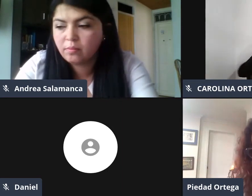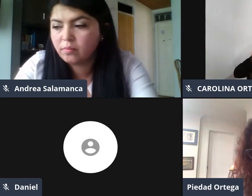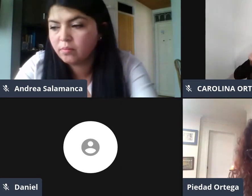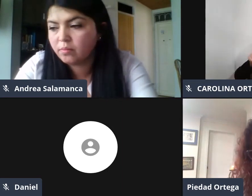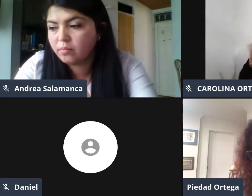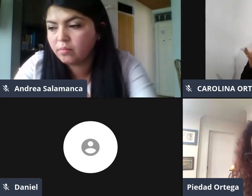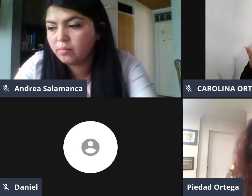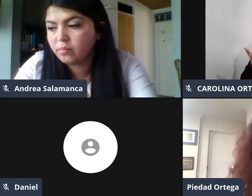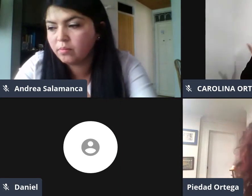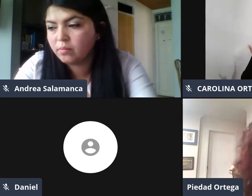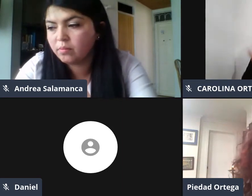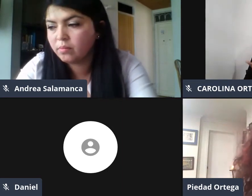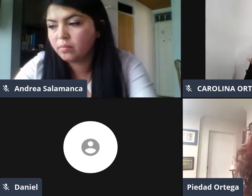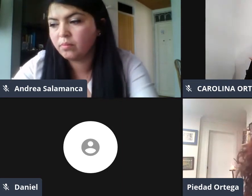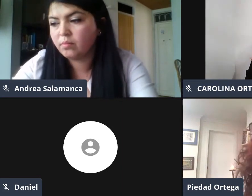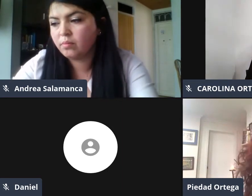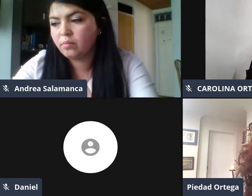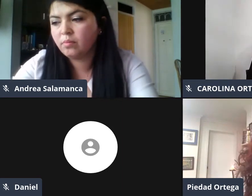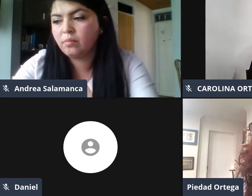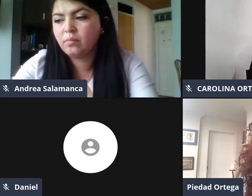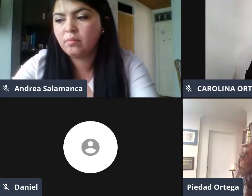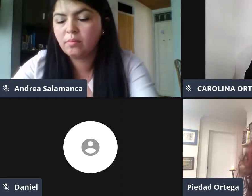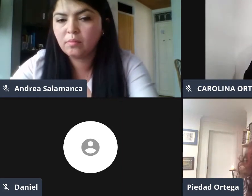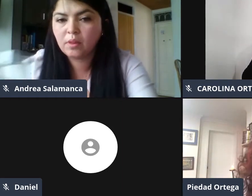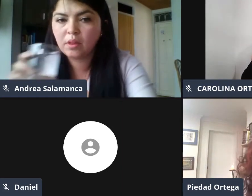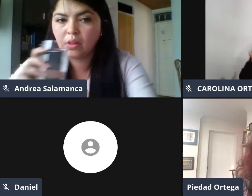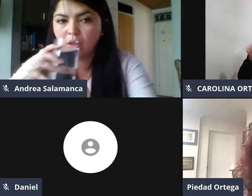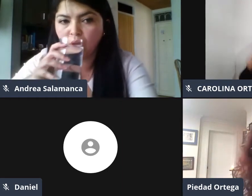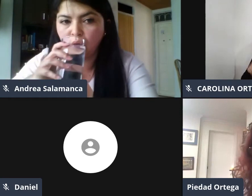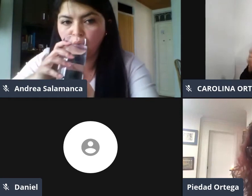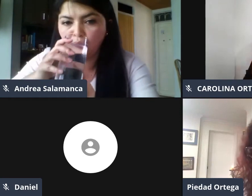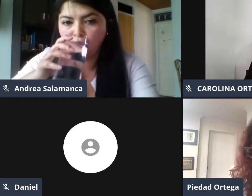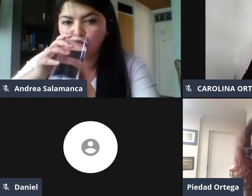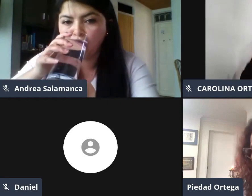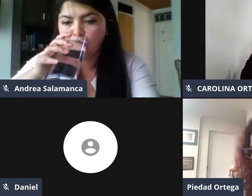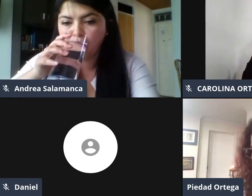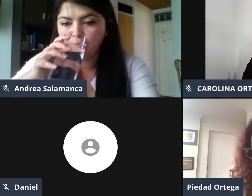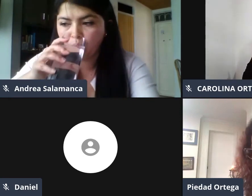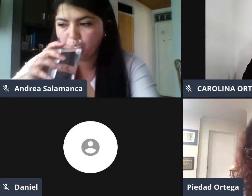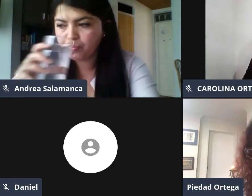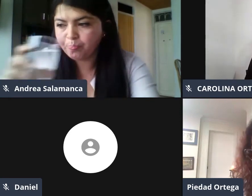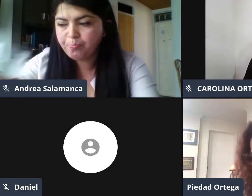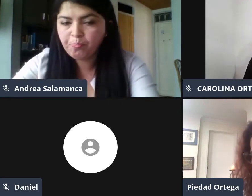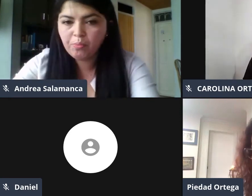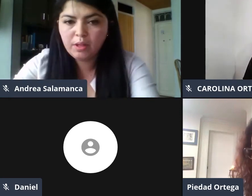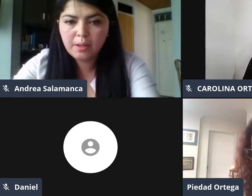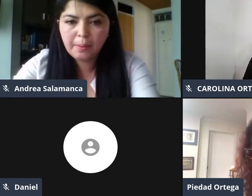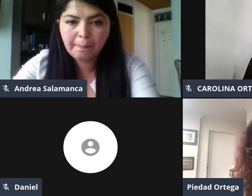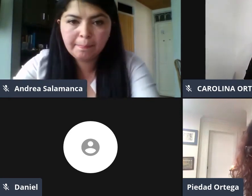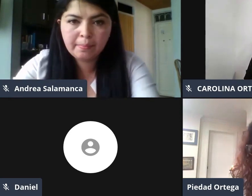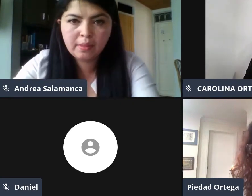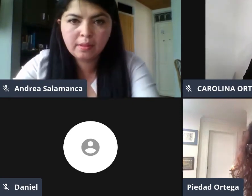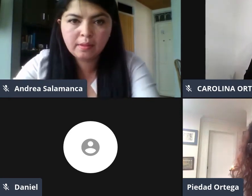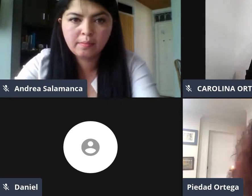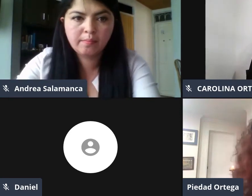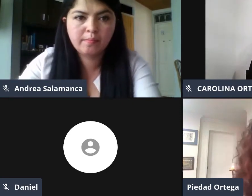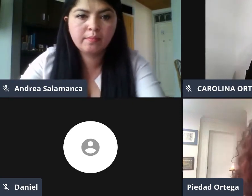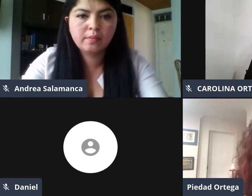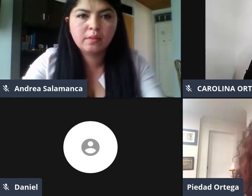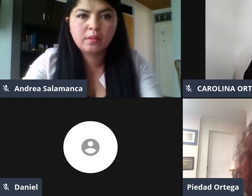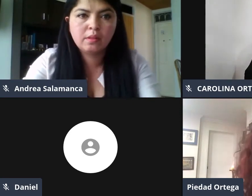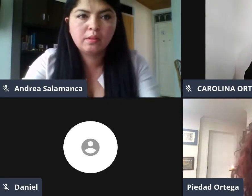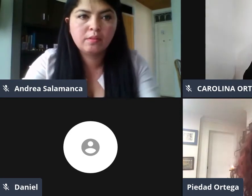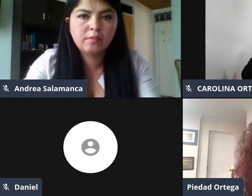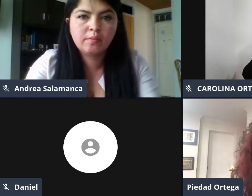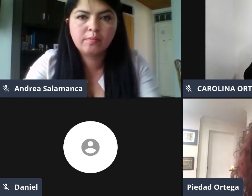posible que estemos en esta ventana virtual. Un agradecimiento a Sonia